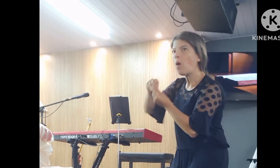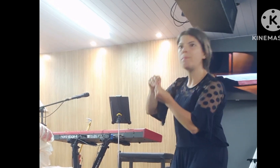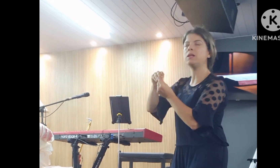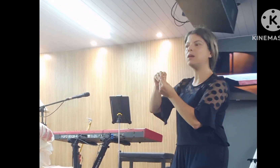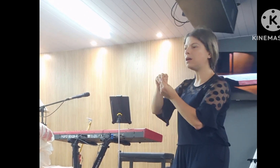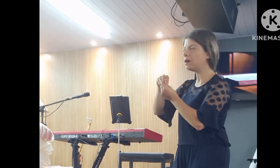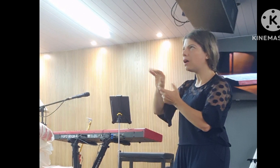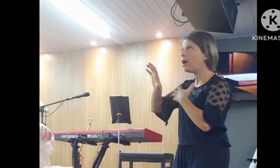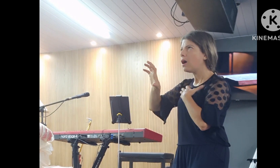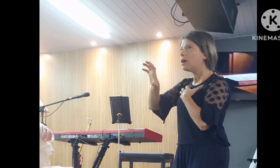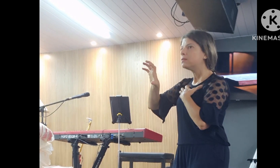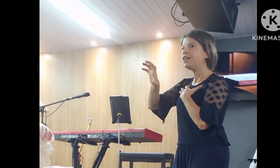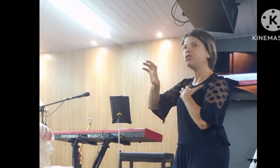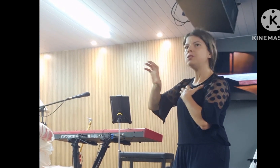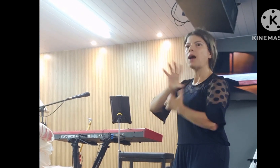sentir esse amor.